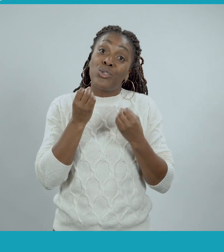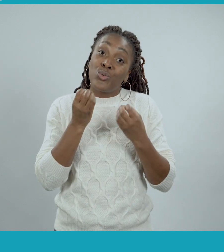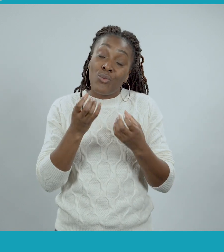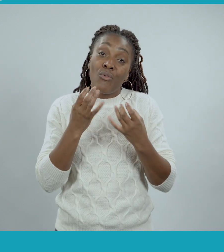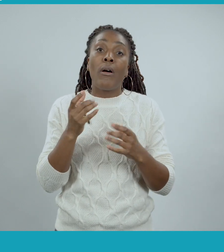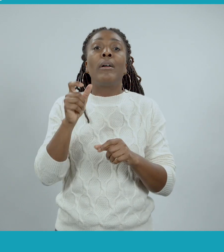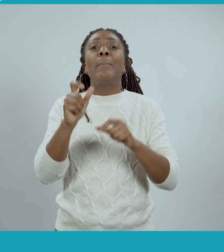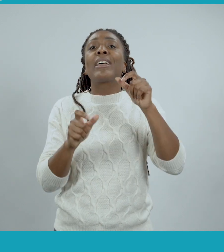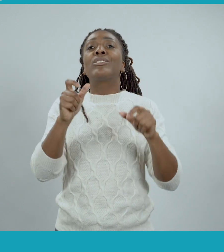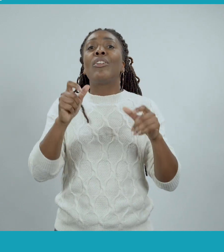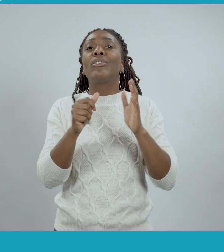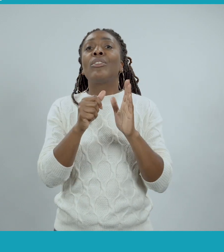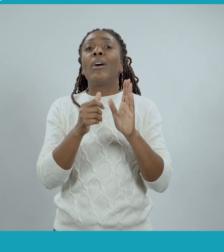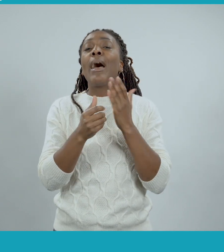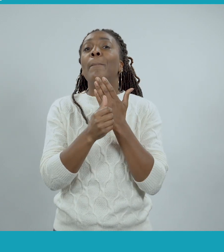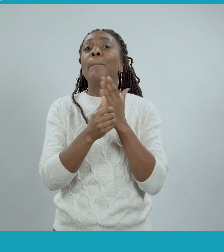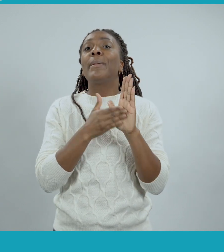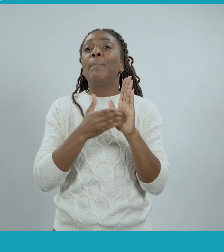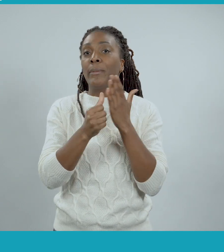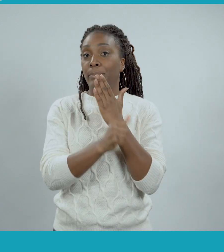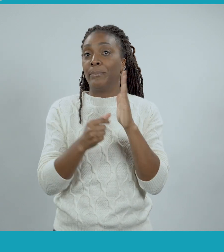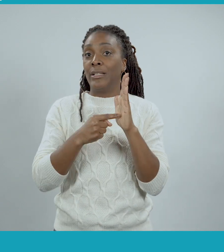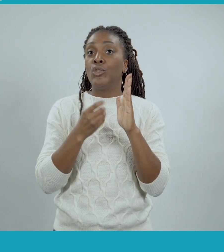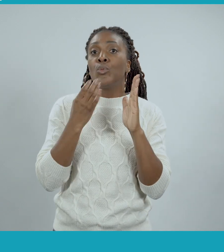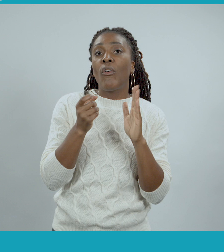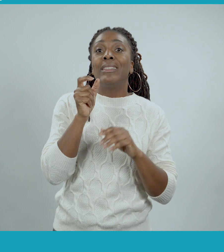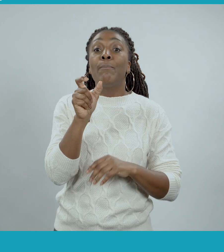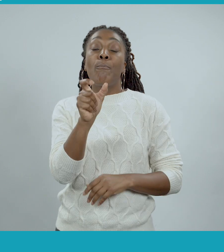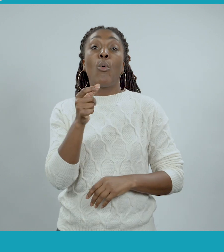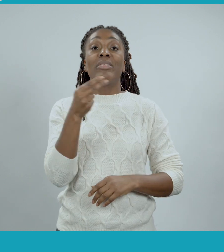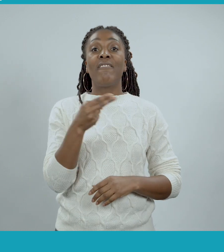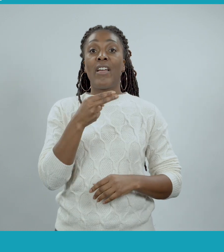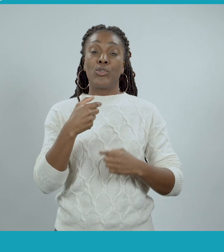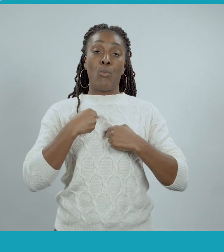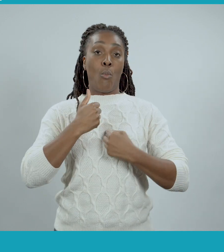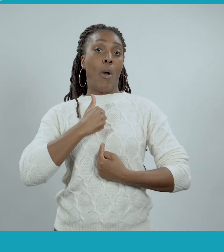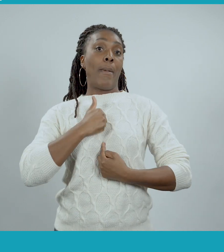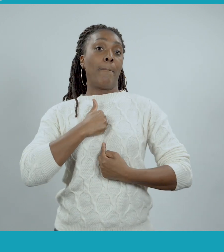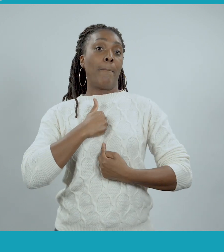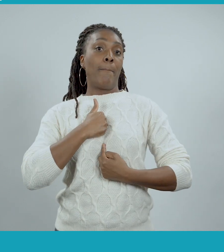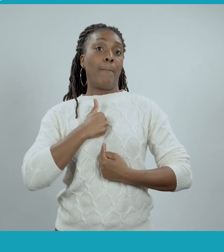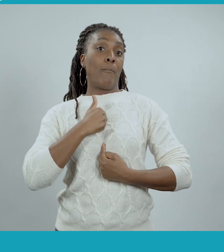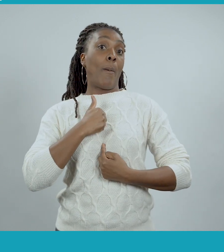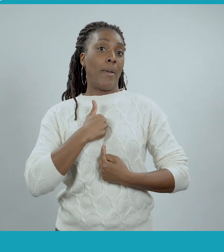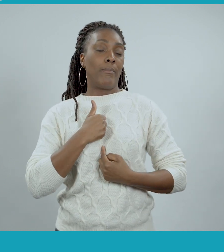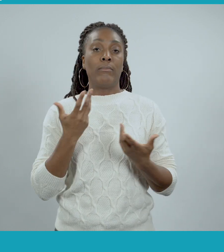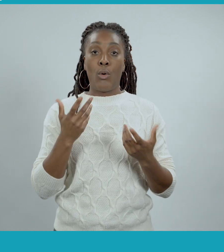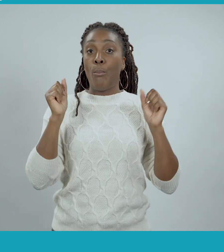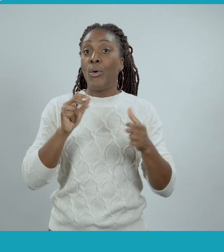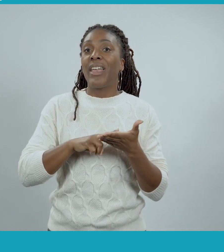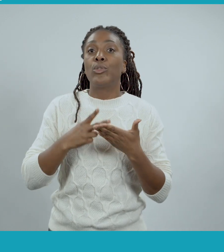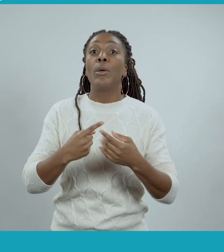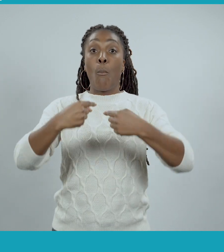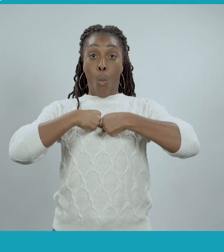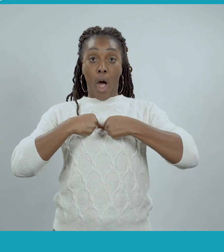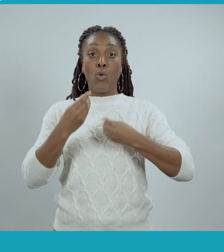En fait, c'est pourquoi il arrive souvent que les personnages bibliques utilisent ce mot pour se référer à eux-mêmes, et on le